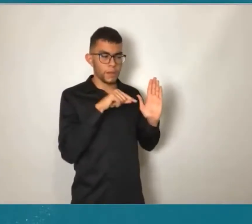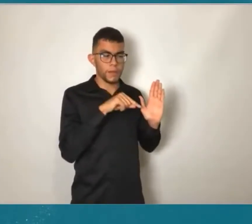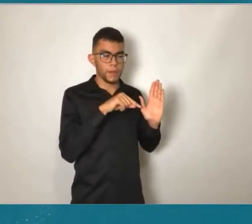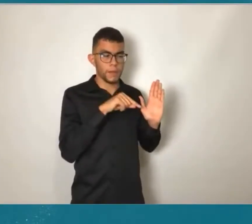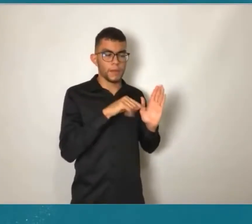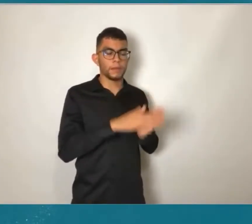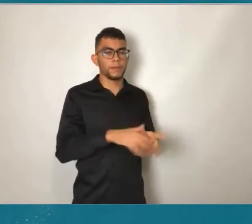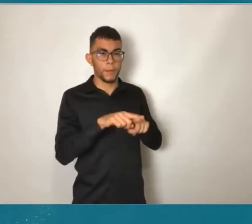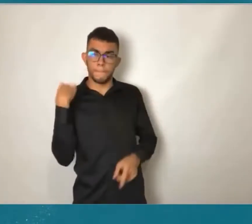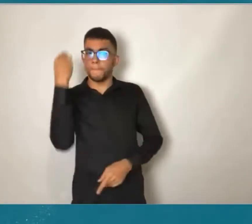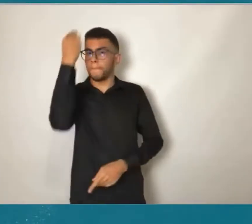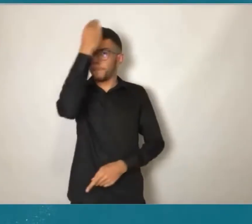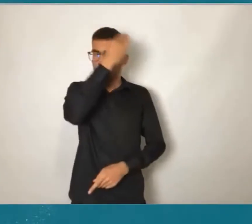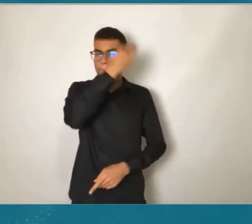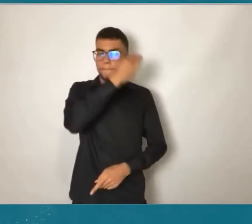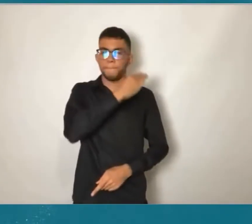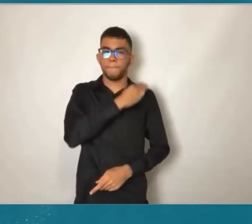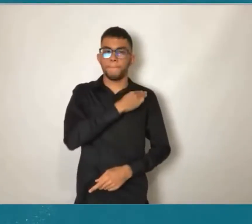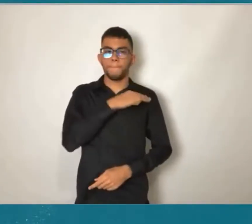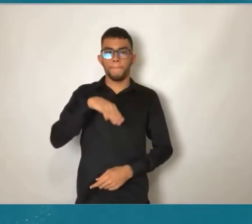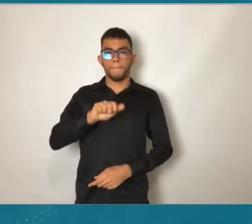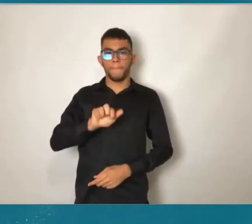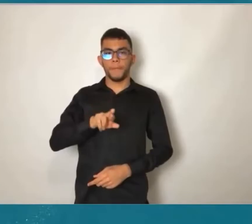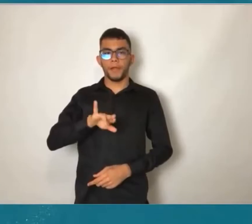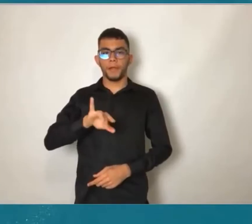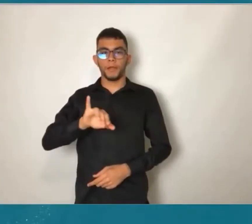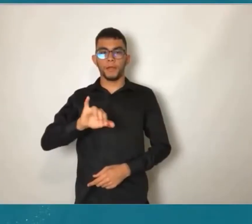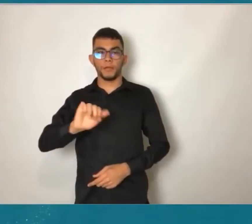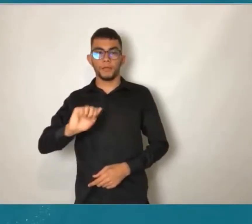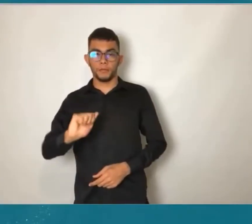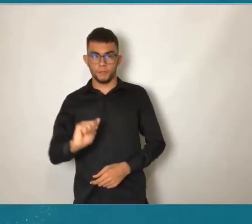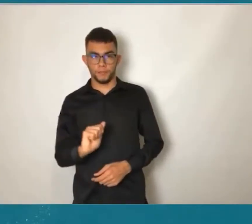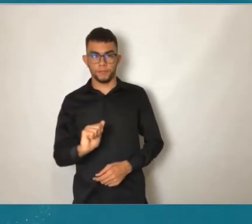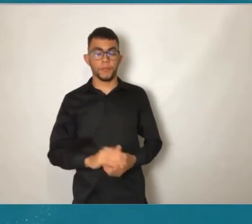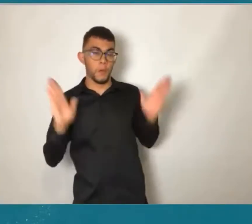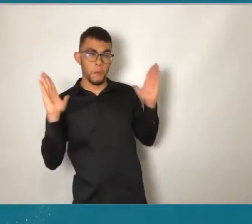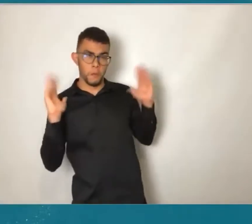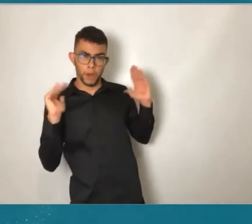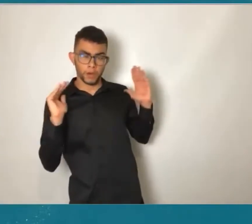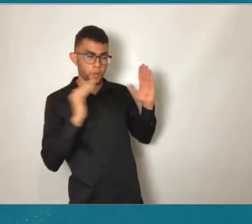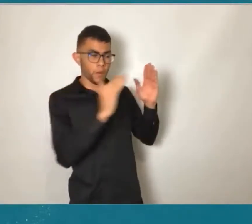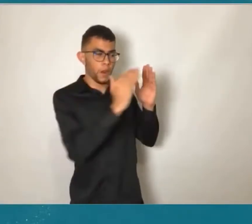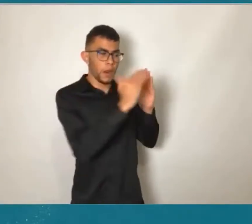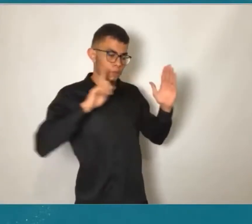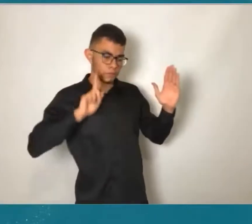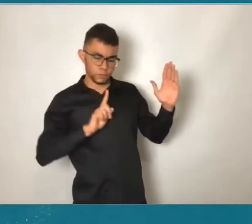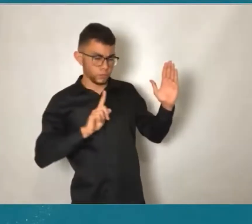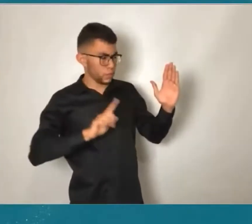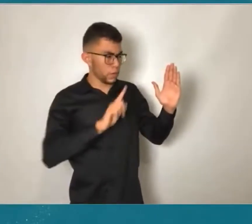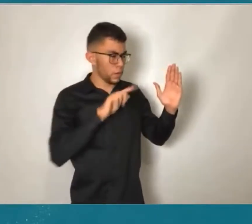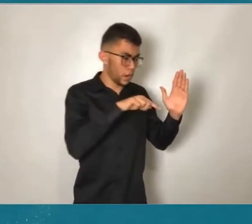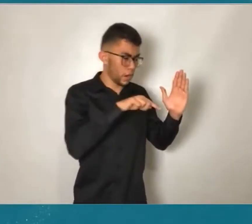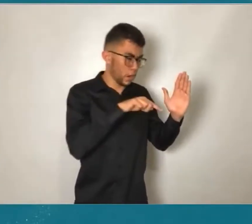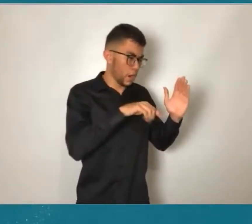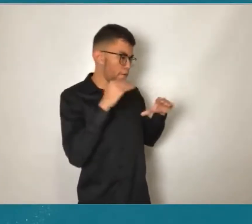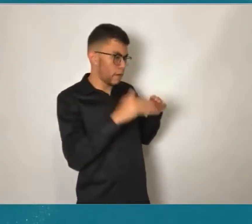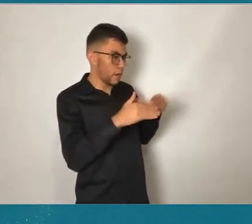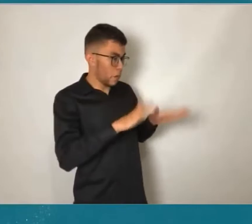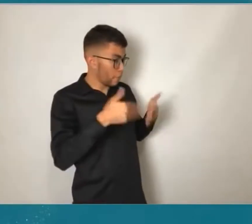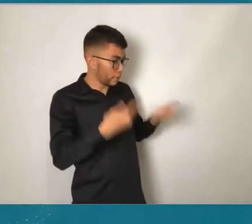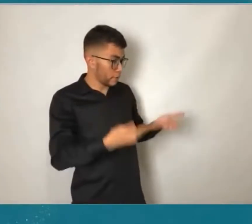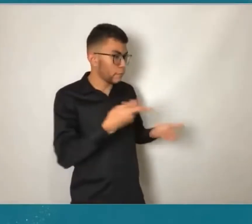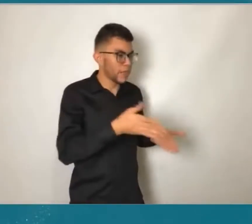Senhor prometeu, o descendente da mulher, aconteceu, né? Gálatas 4:4. Abre a sua